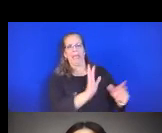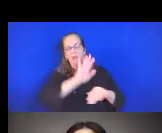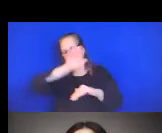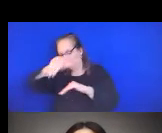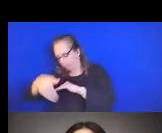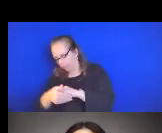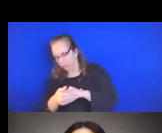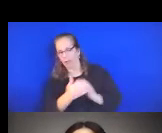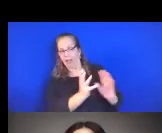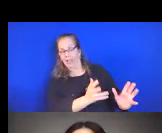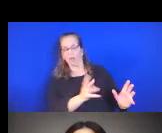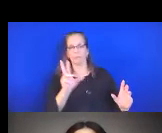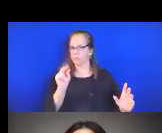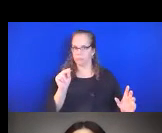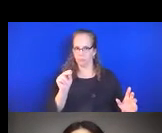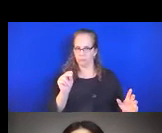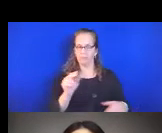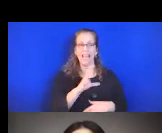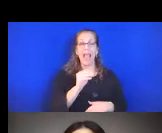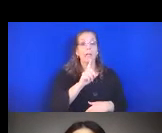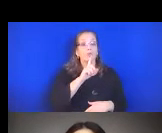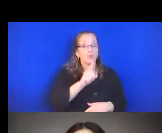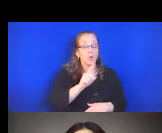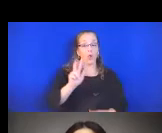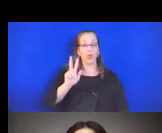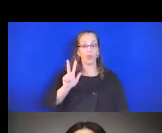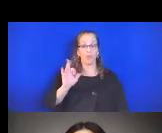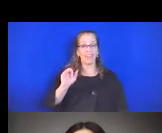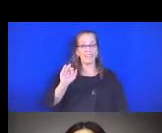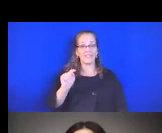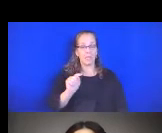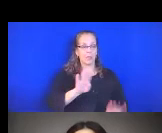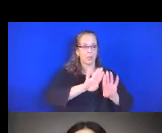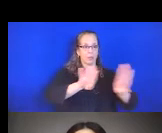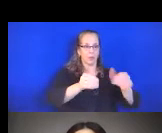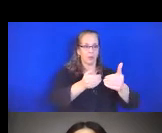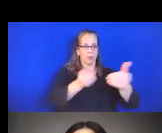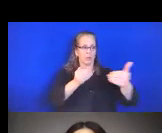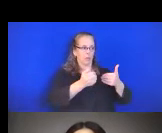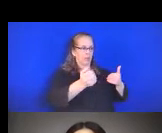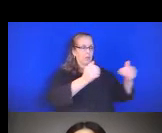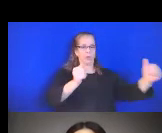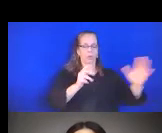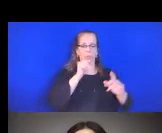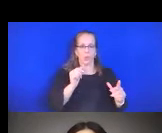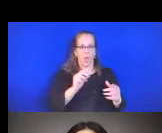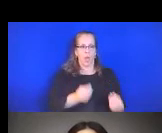的话，一个小的一个供暖的电炉的话，那你应该是在墙边把